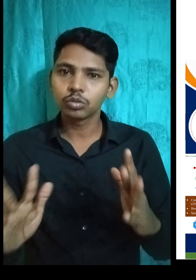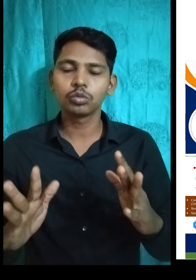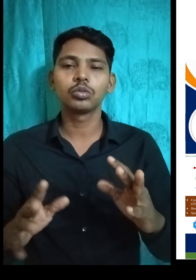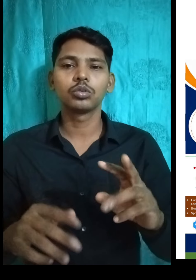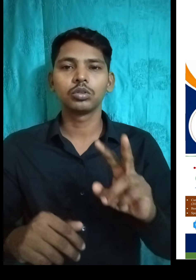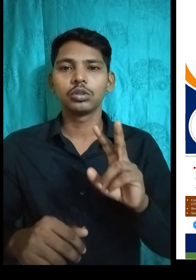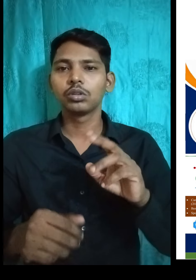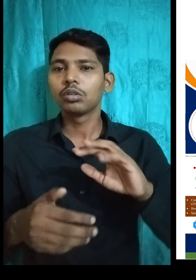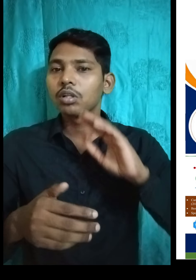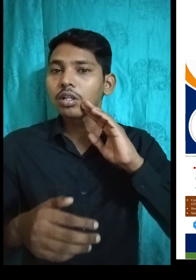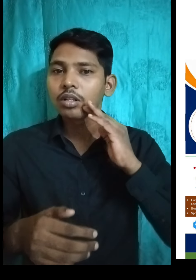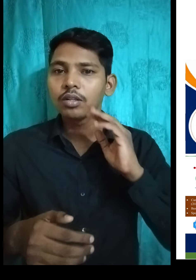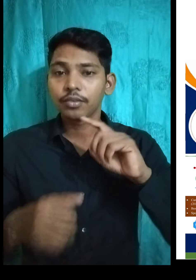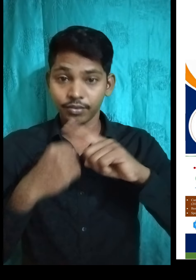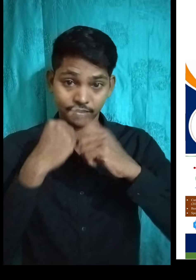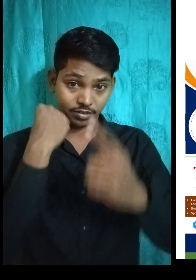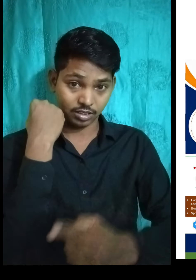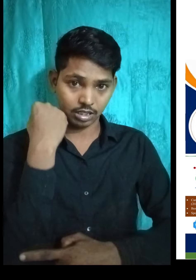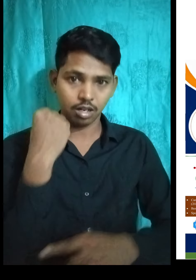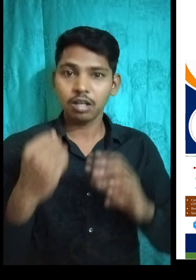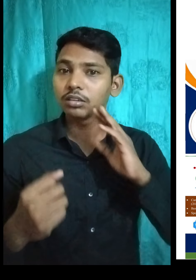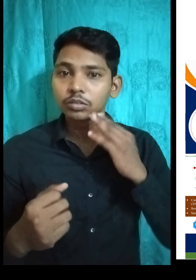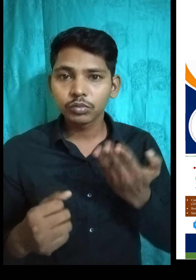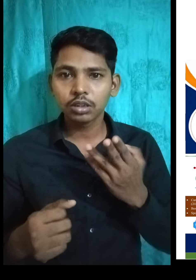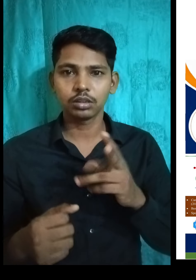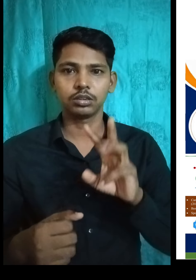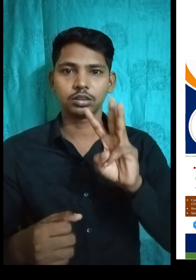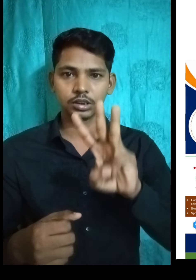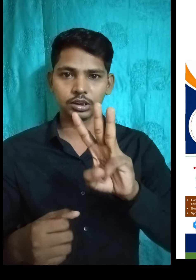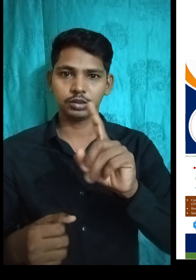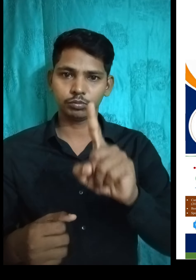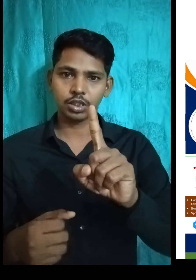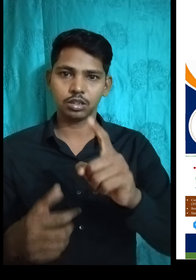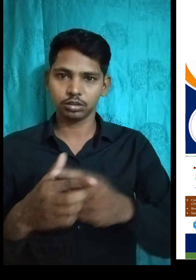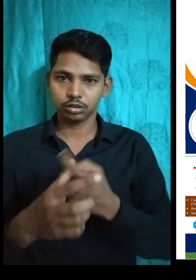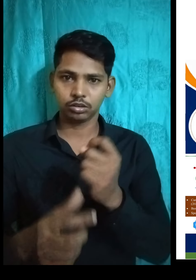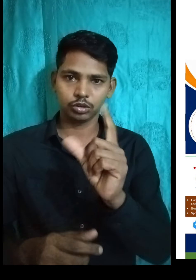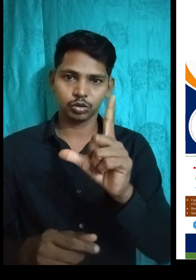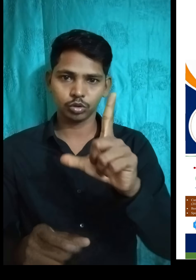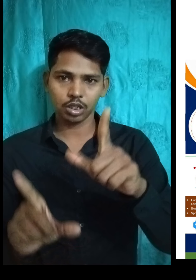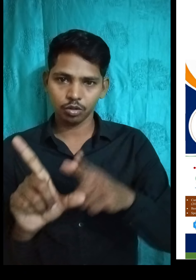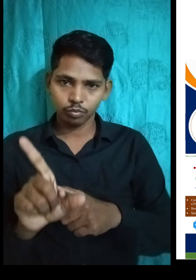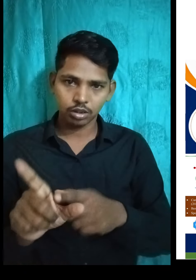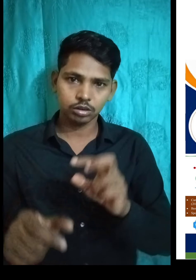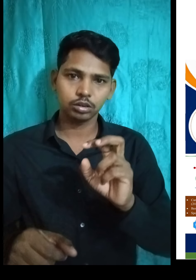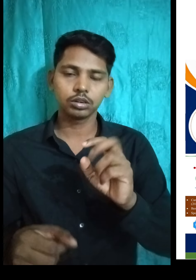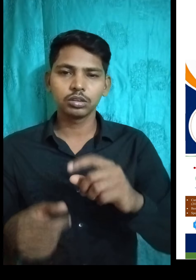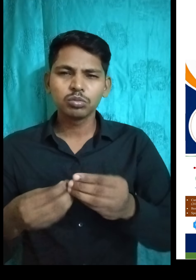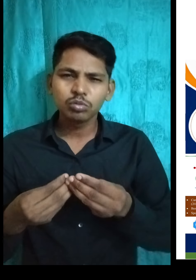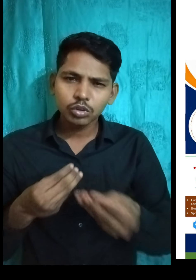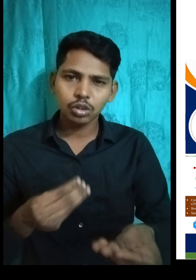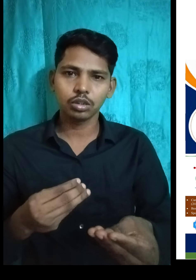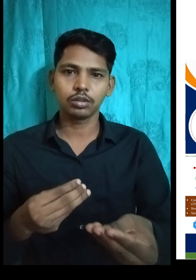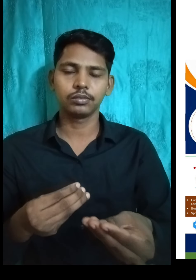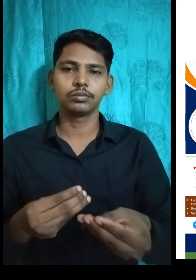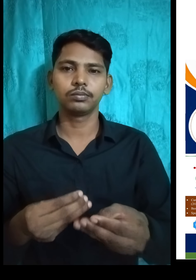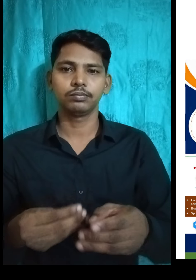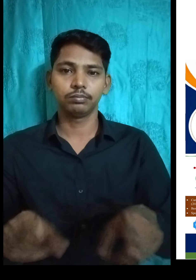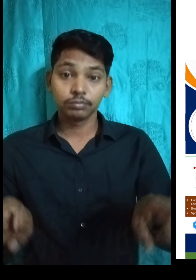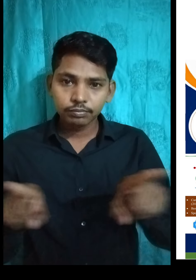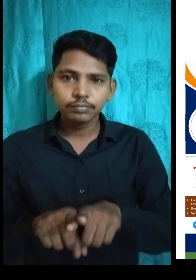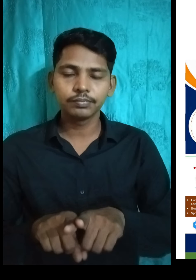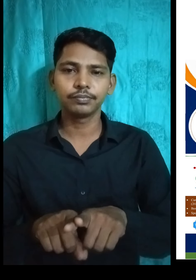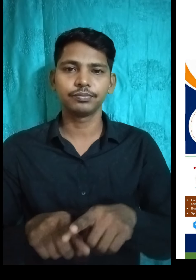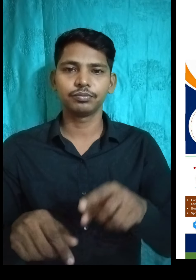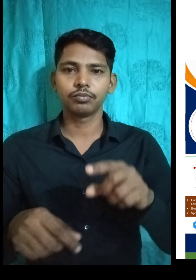की अंतिम तिथि 31 जुलाई 2026 है, जो बिल्कुल बेहद ही करीब आ चुकी है। ऐसे में